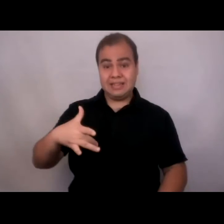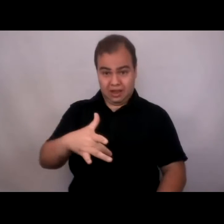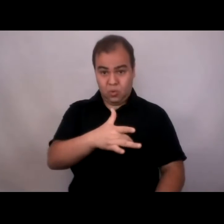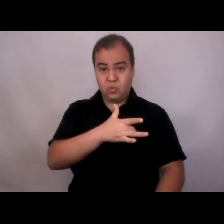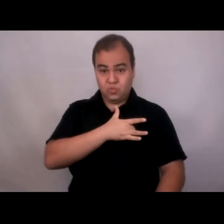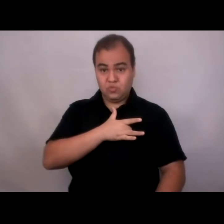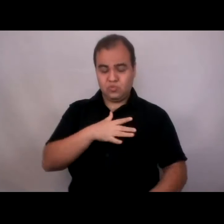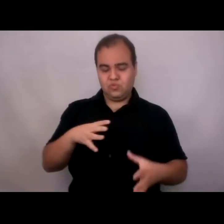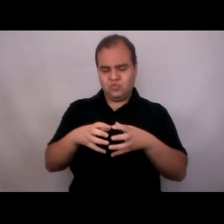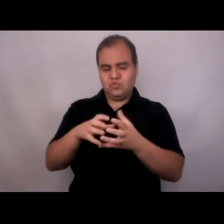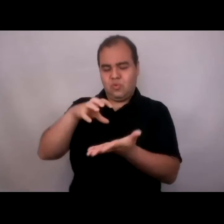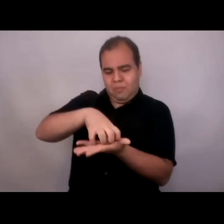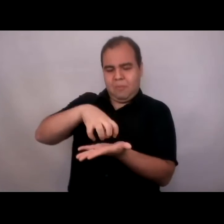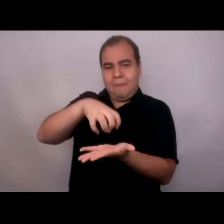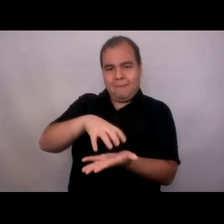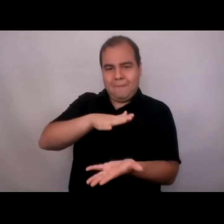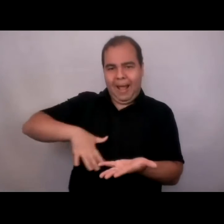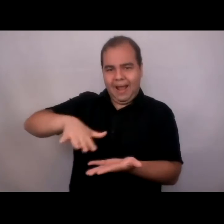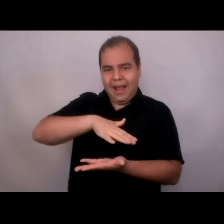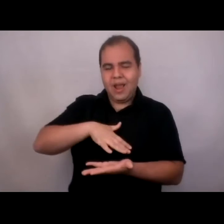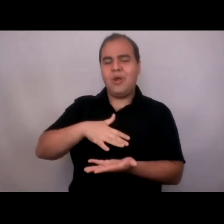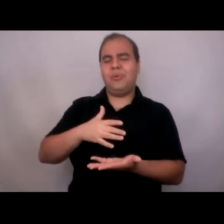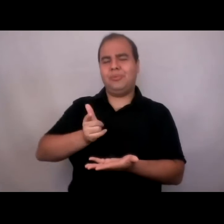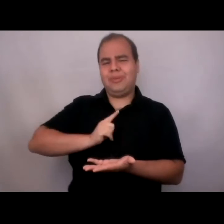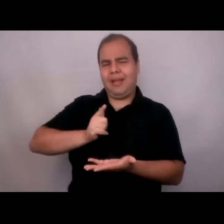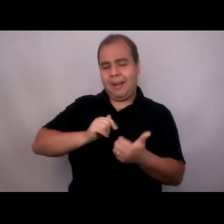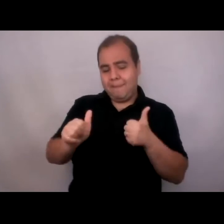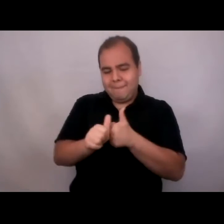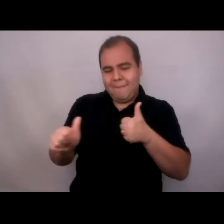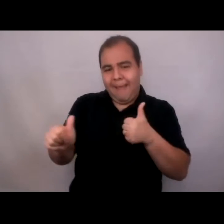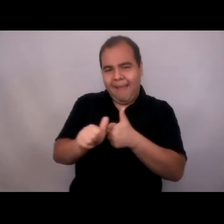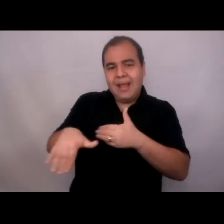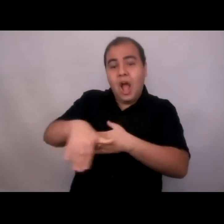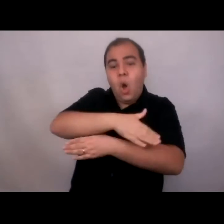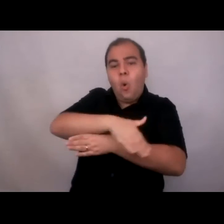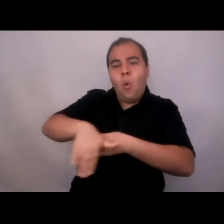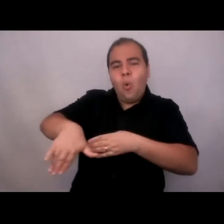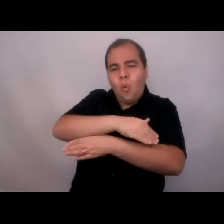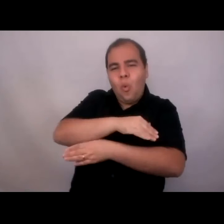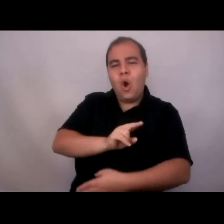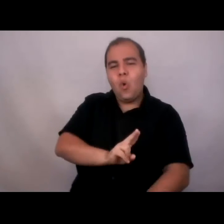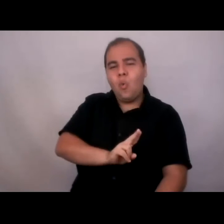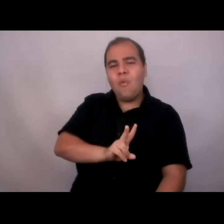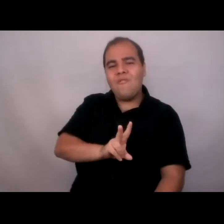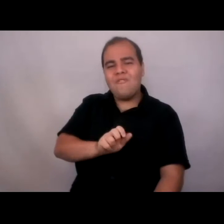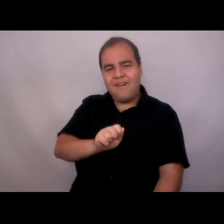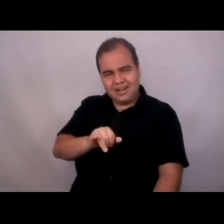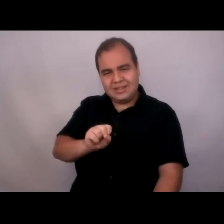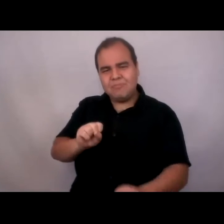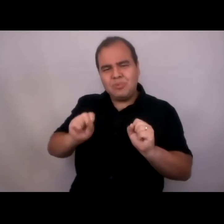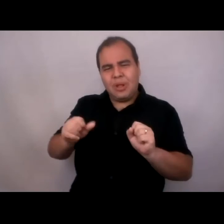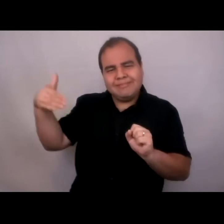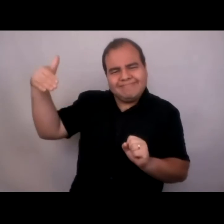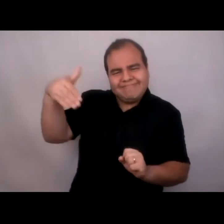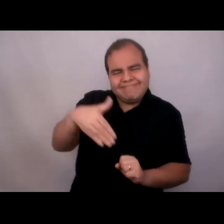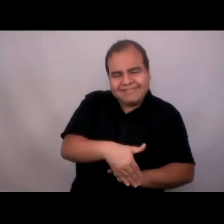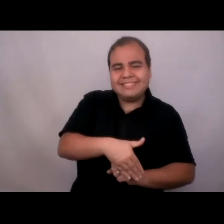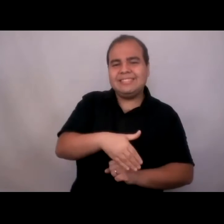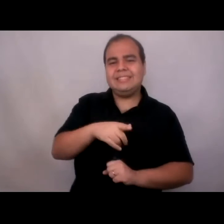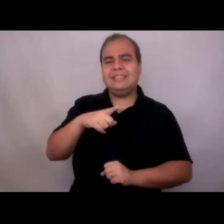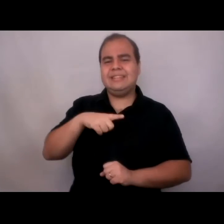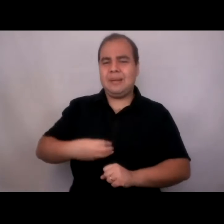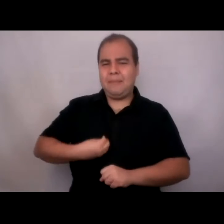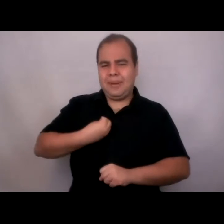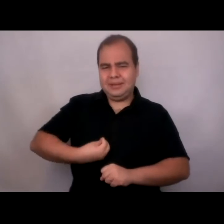A gente também fez um empenho muito grande para que eles estivessem conosco, para que pudessem acessar informação de qualidade.